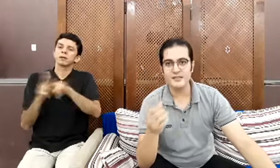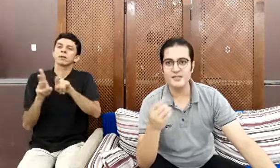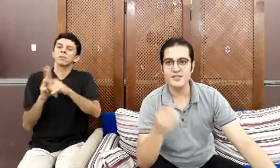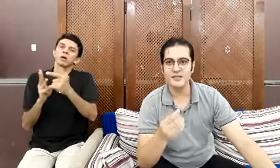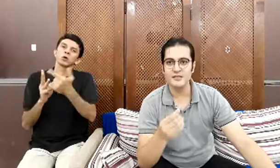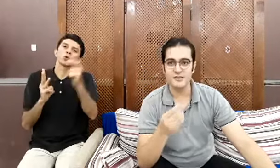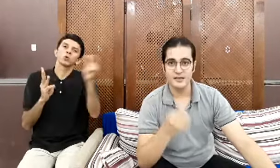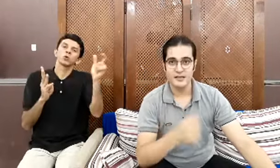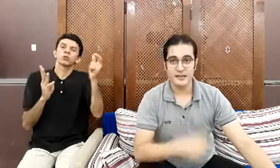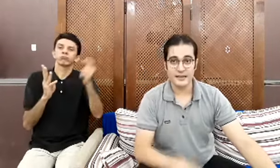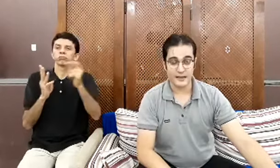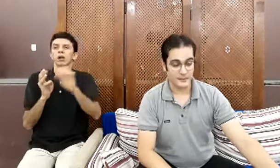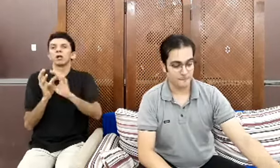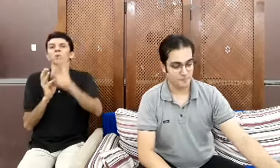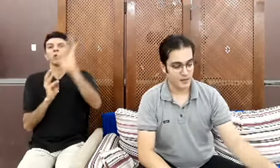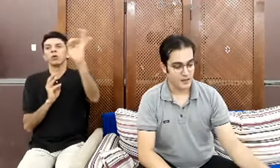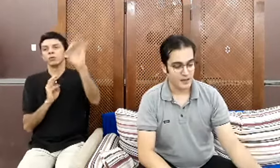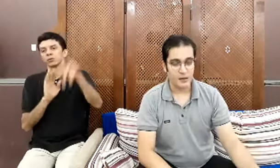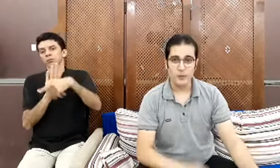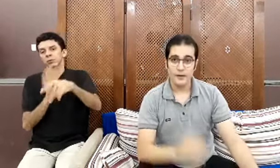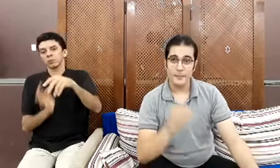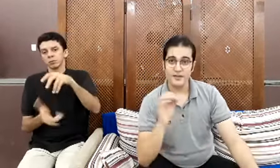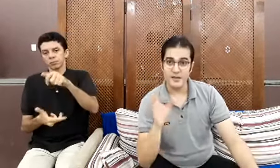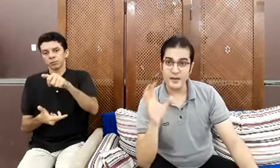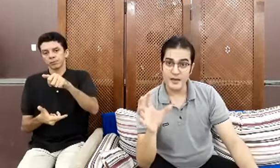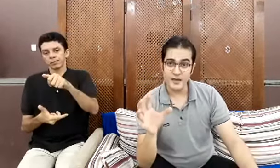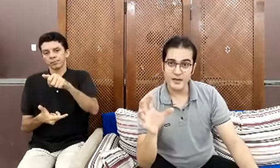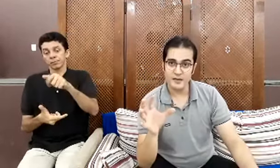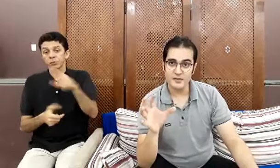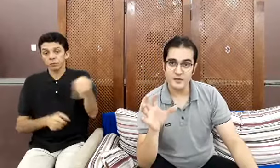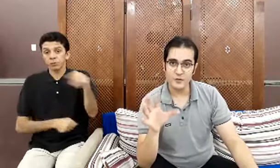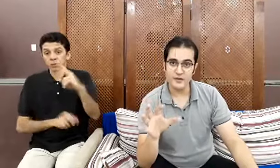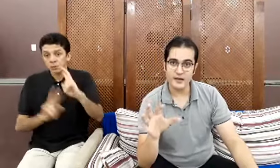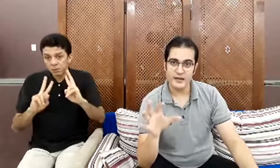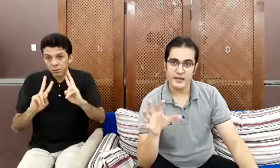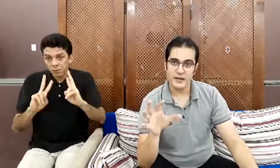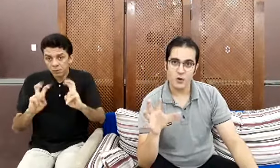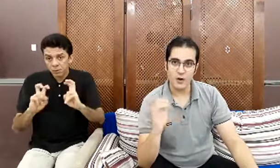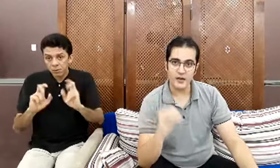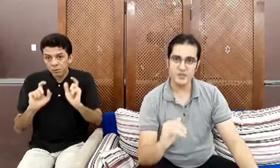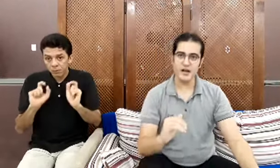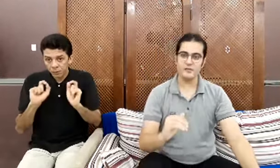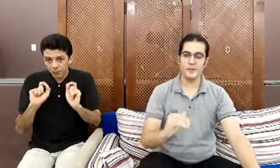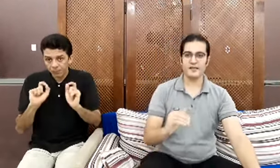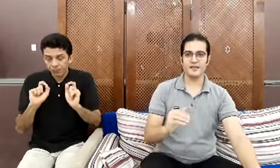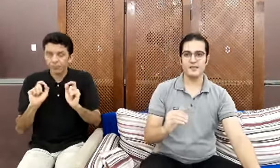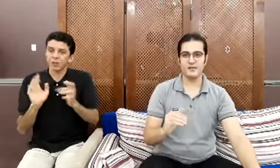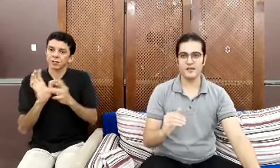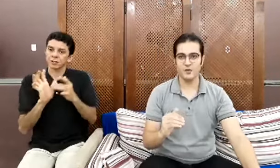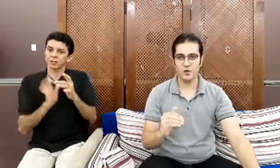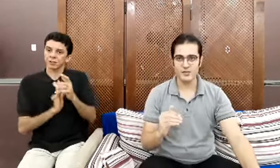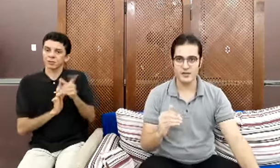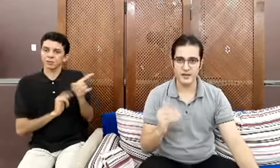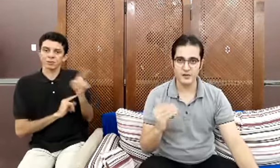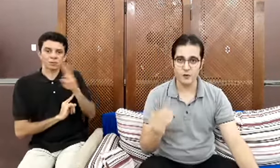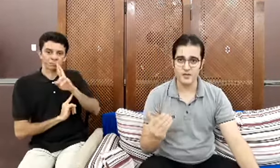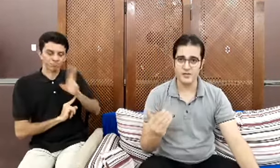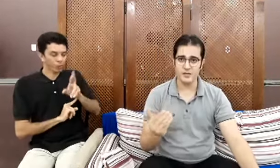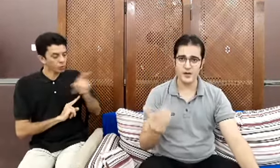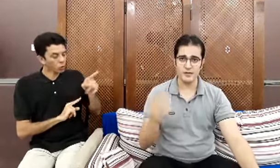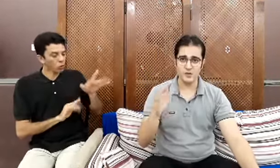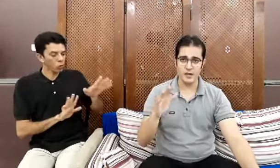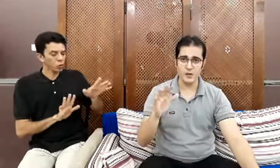mais distantes da terra. Então perceba aqui que Jesus ele corrige a expectativa escatológica daqueles